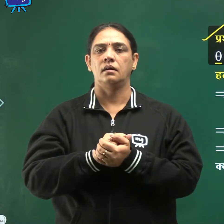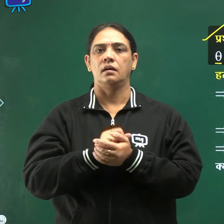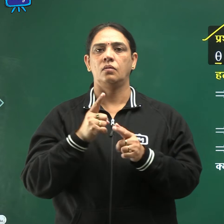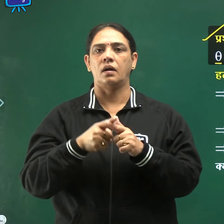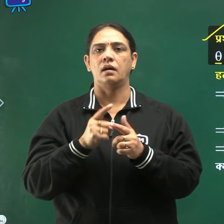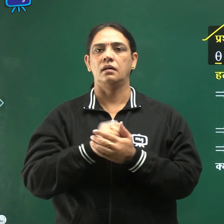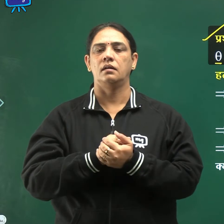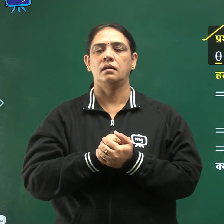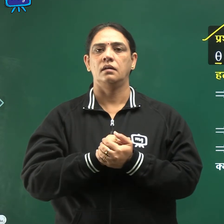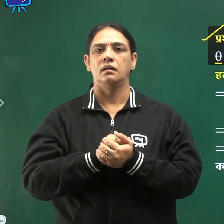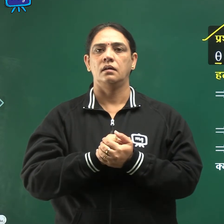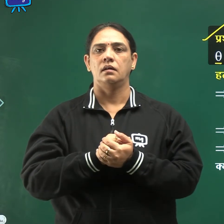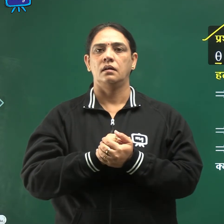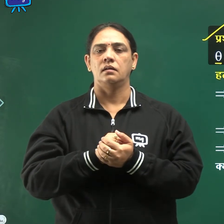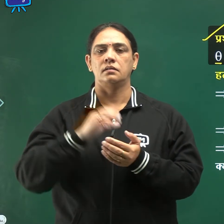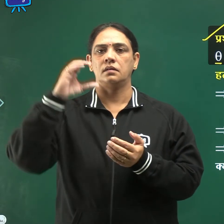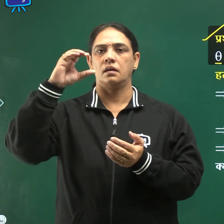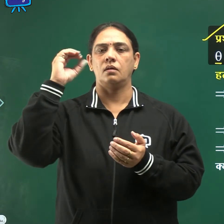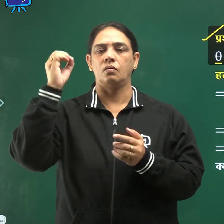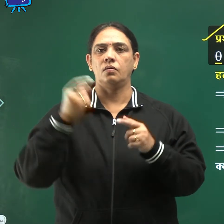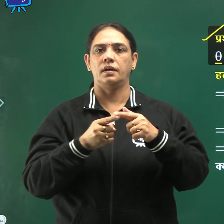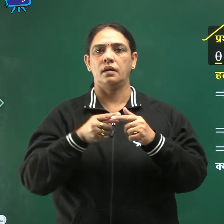गुणा cot स्क्वायर